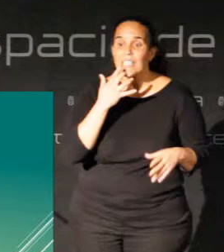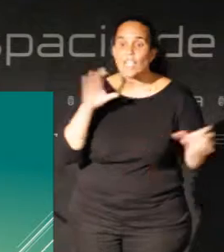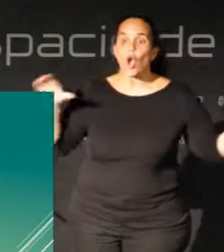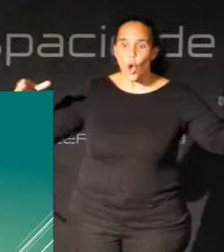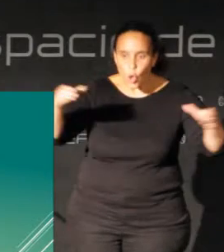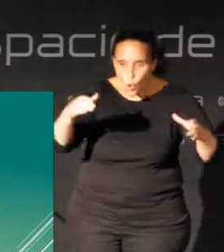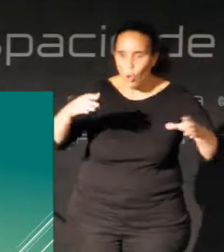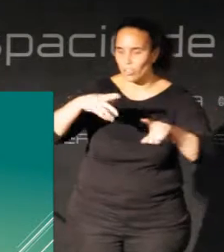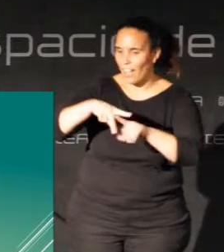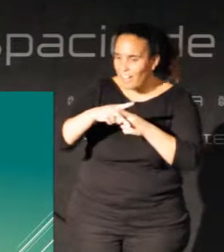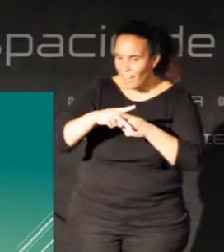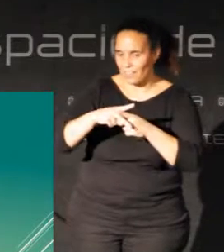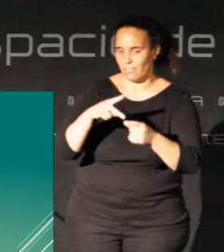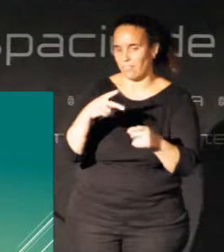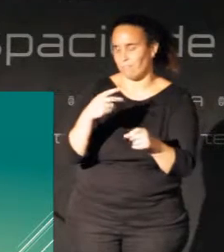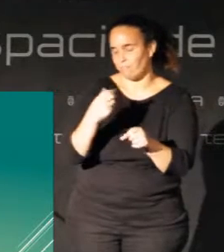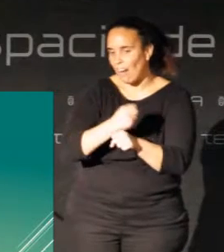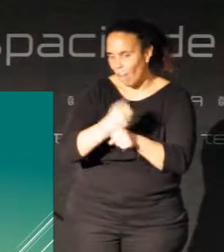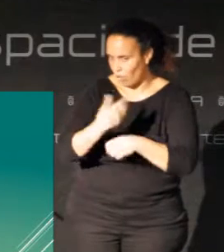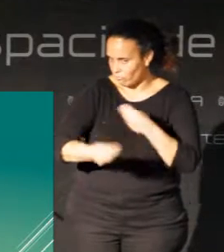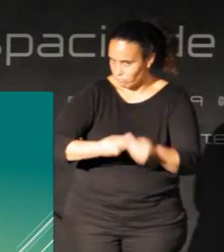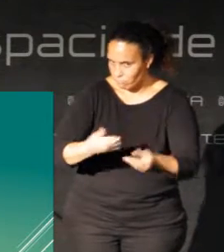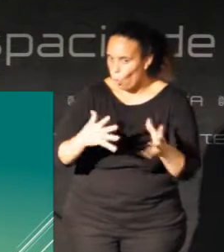manera conjunta podemos detectar algunas otras